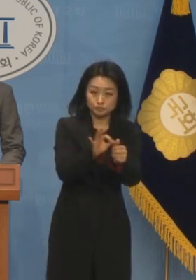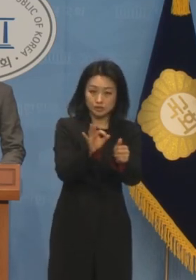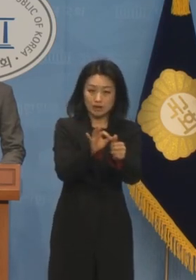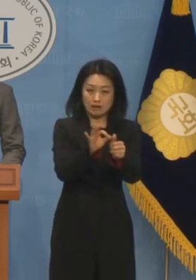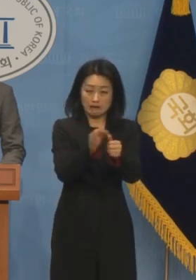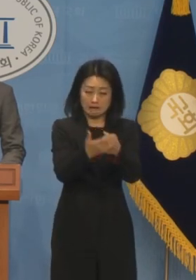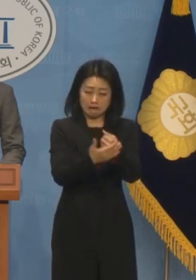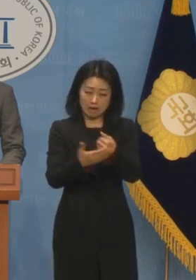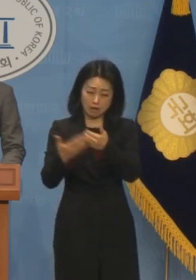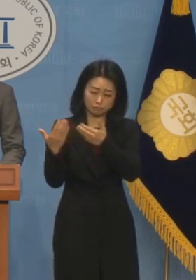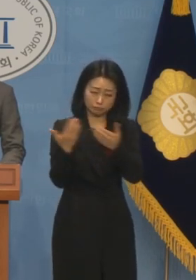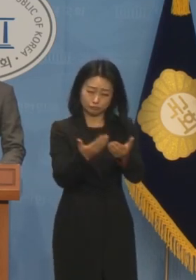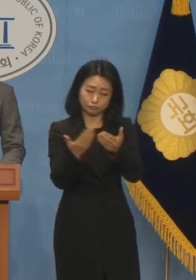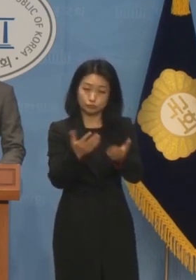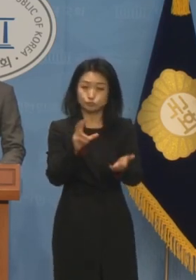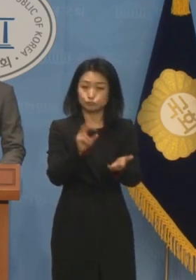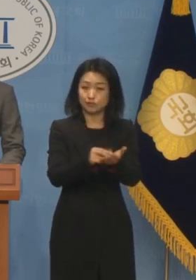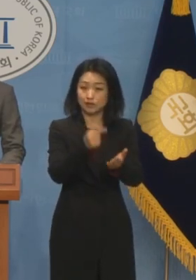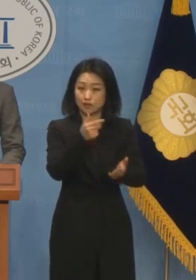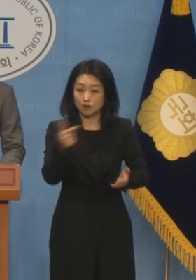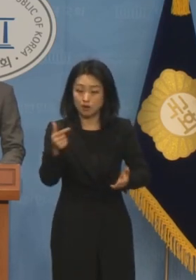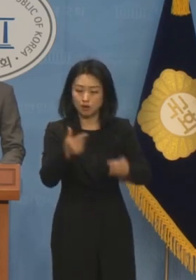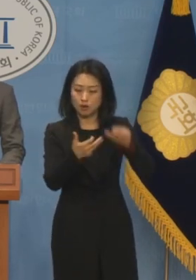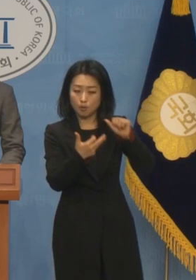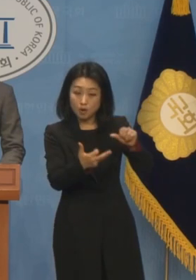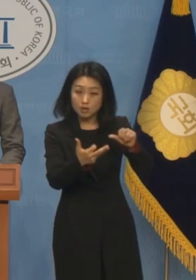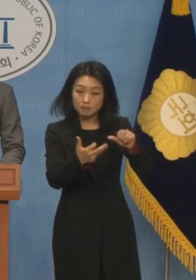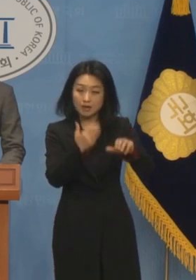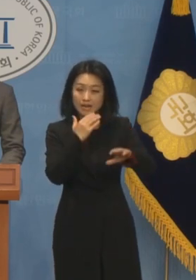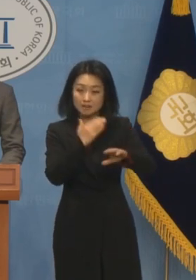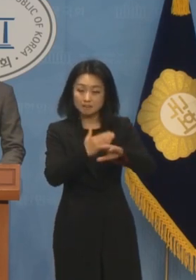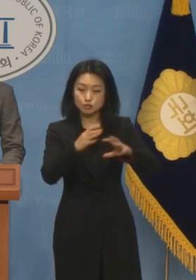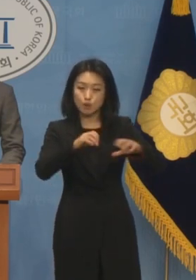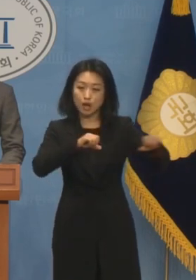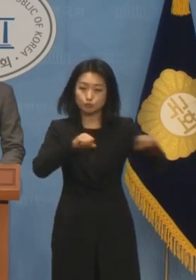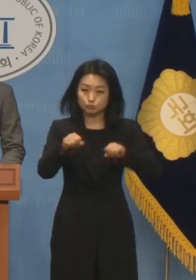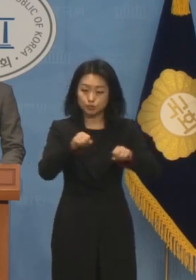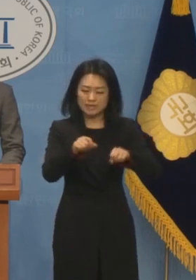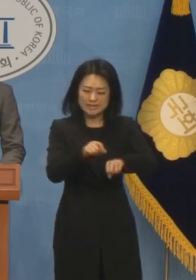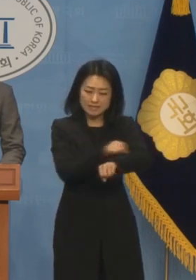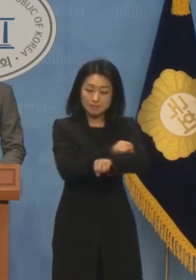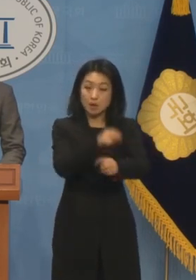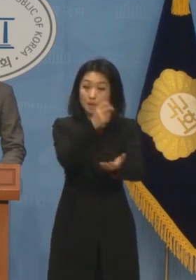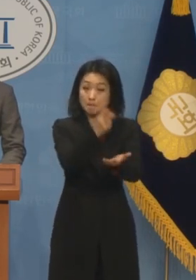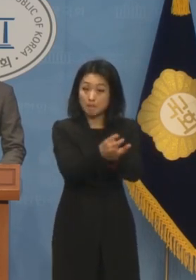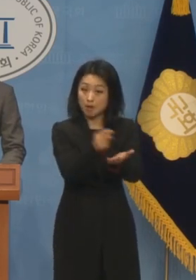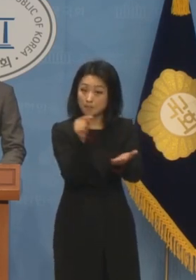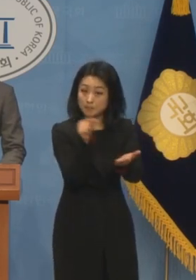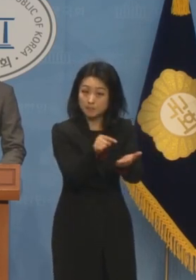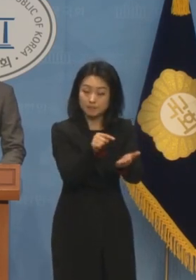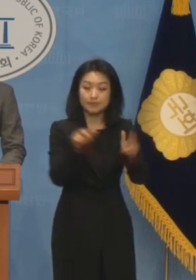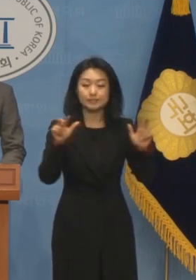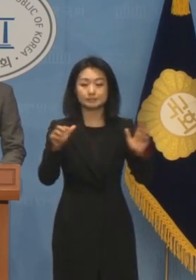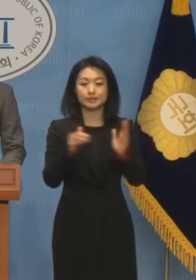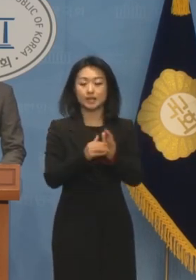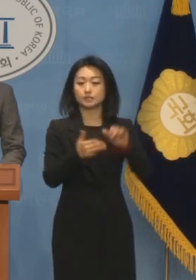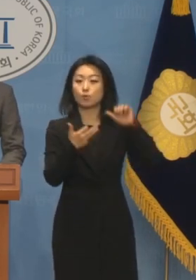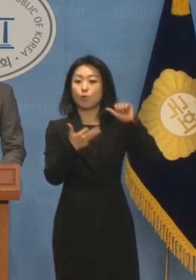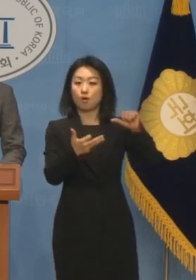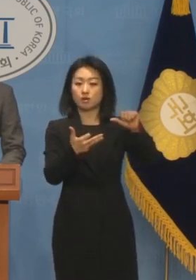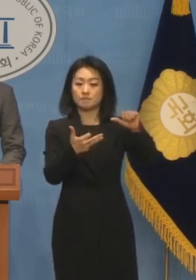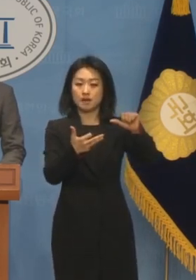국민적 질타를 받는 등 5.18 민주화 운동 특별법은 그동안